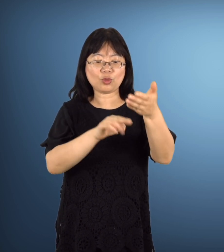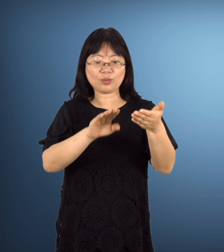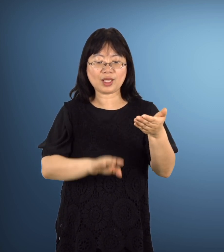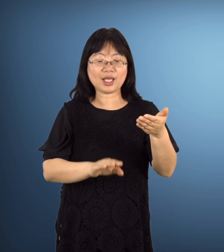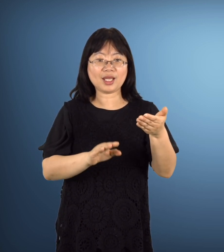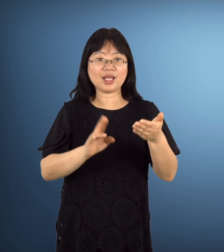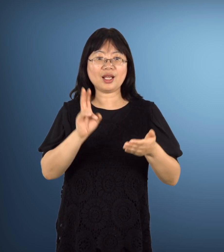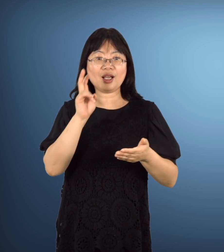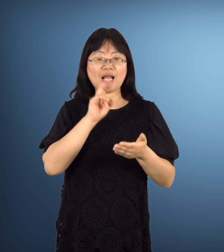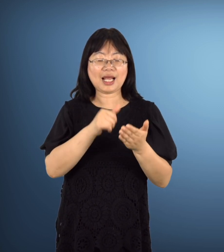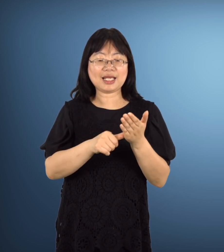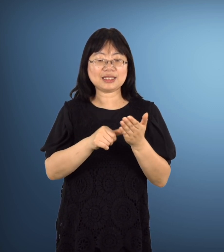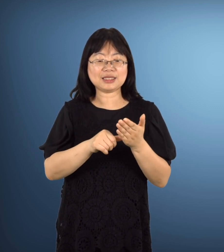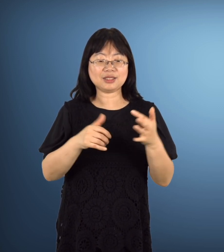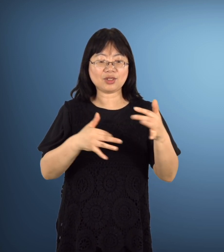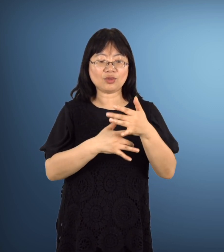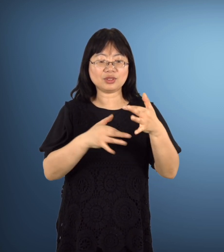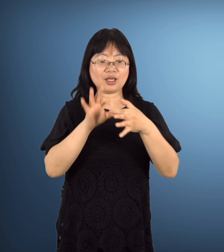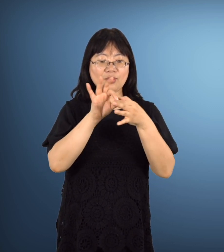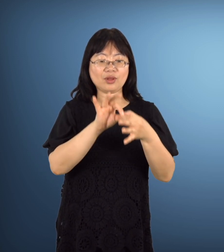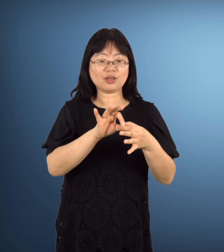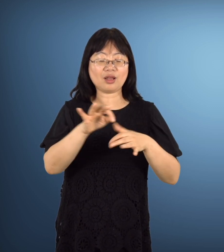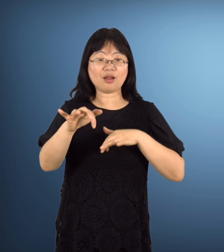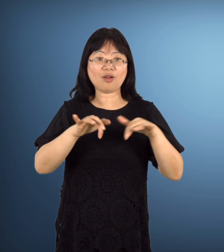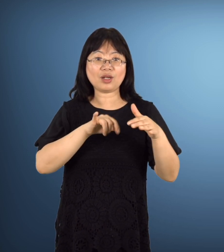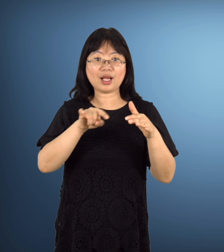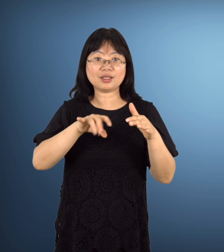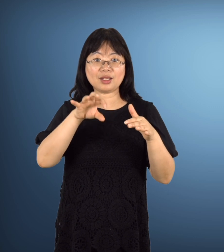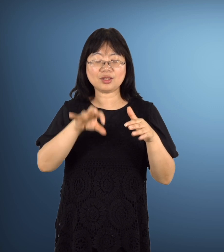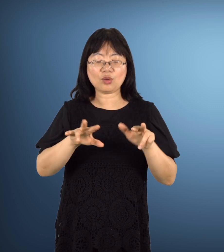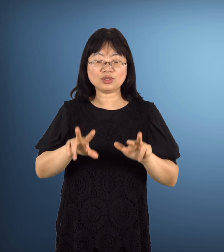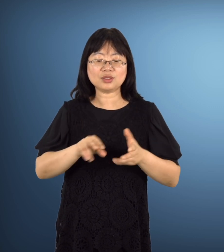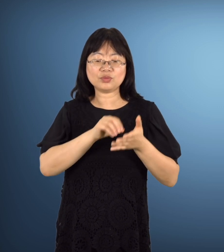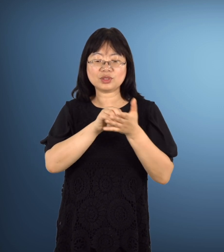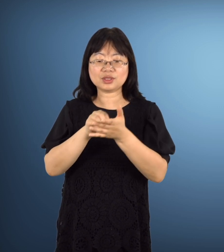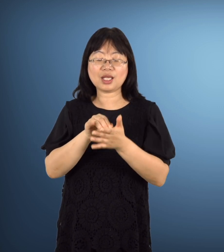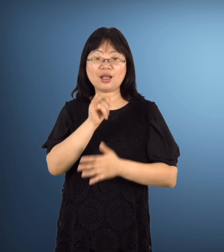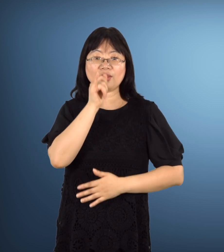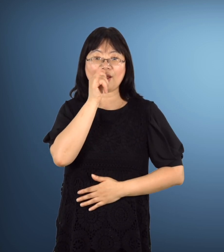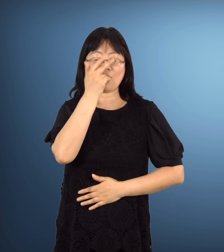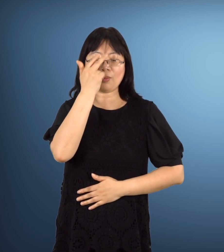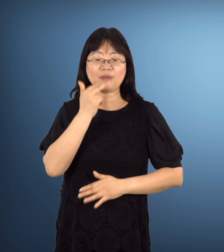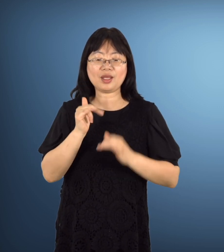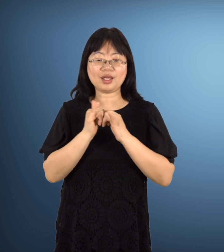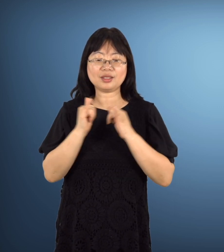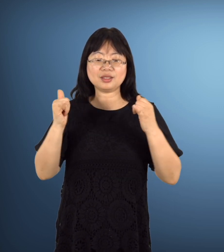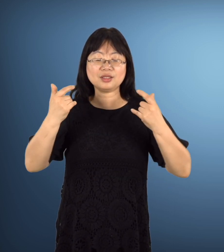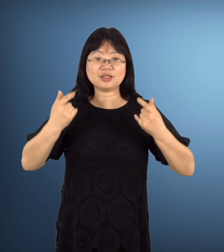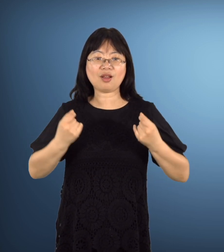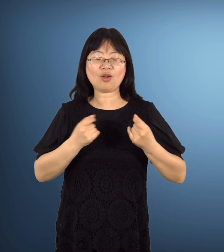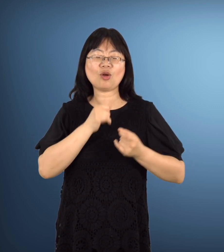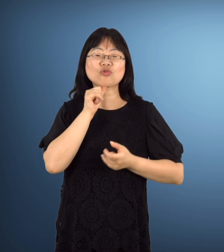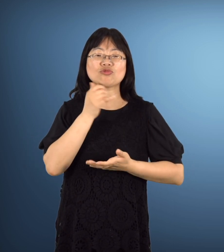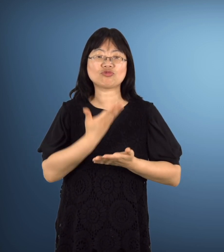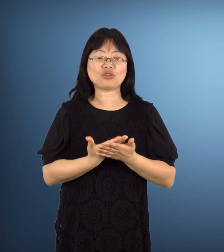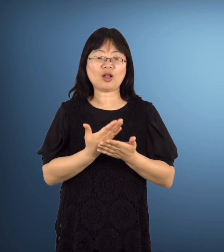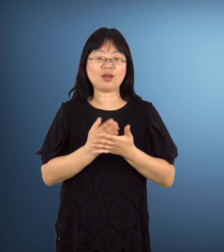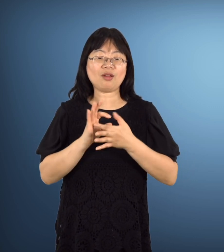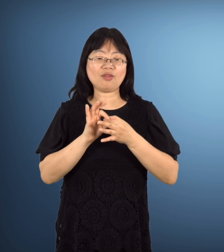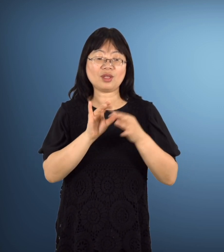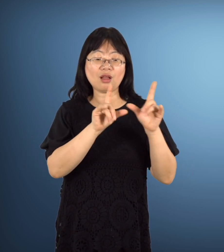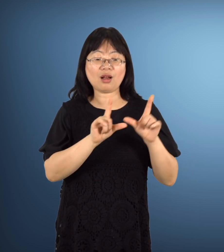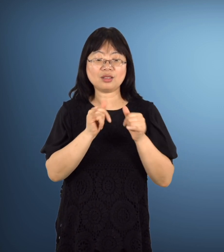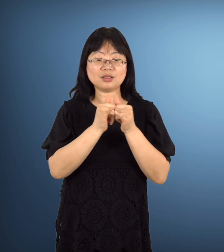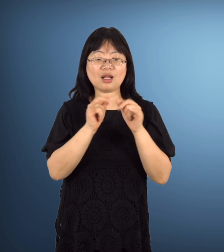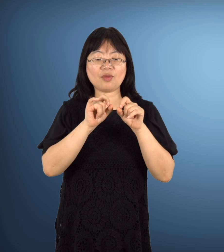악기를 연주하면서 거리에서 이렇게 여기 등장하는 맹인처럼 국어를 하면서